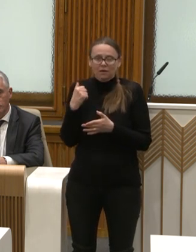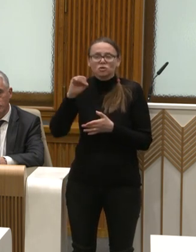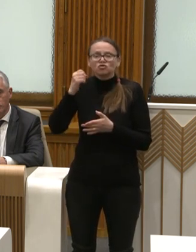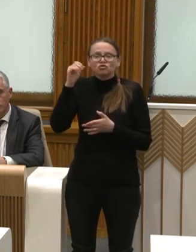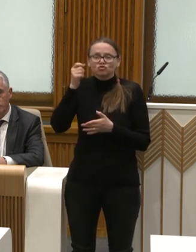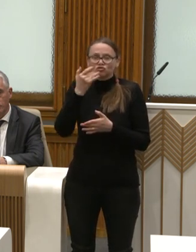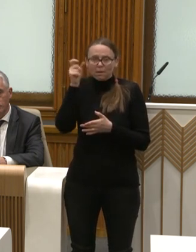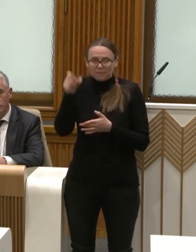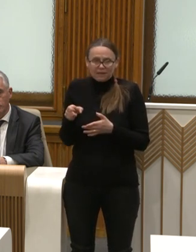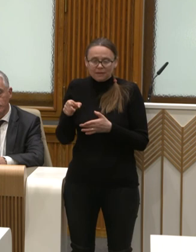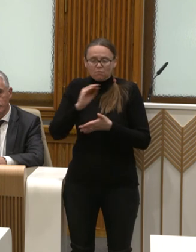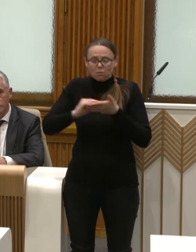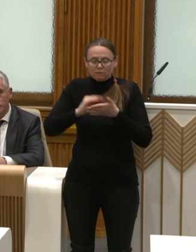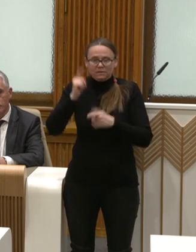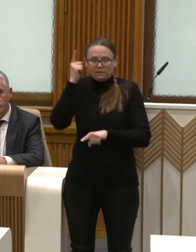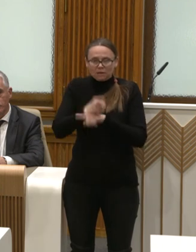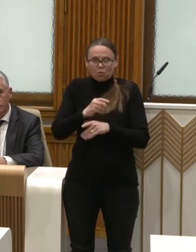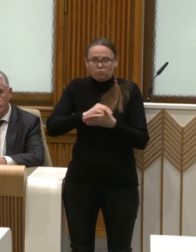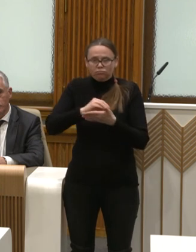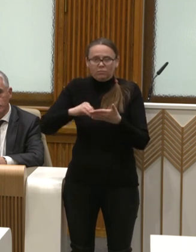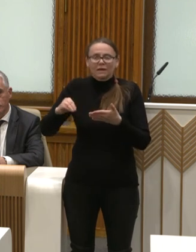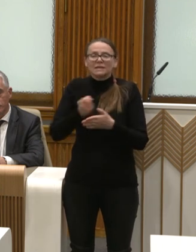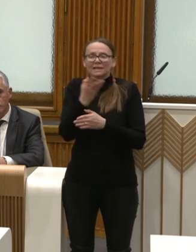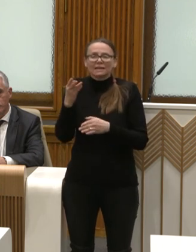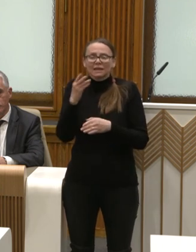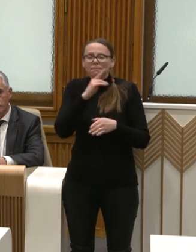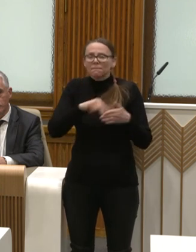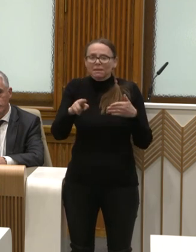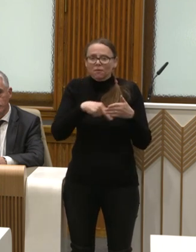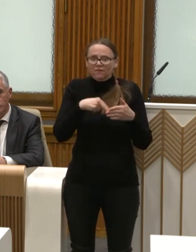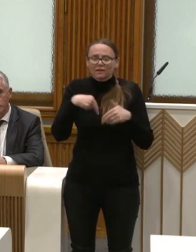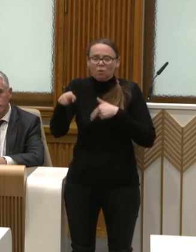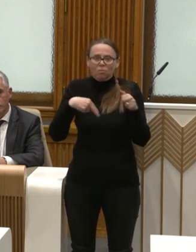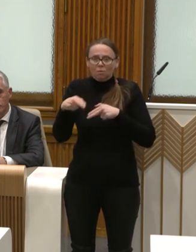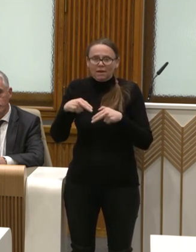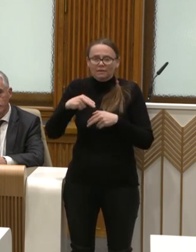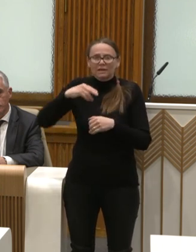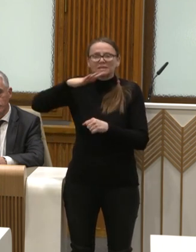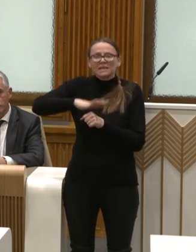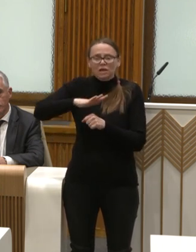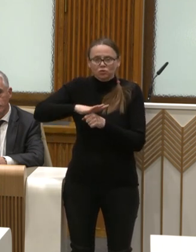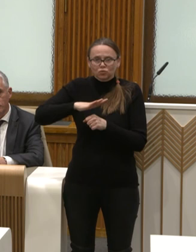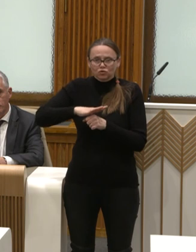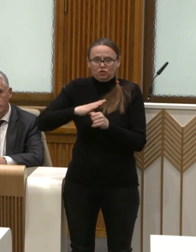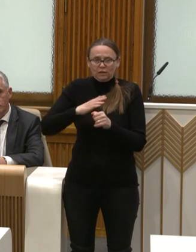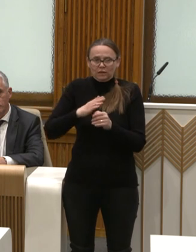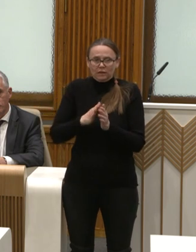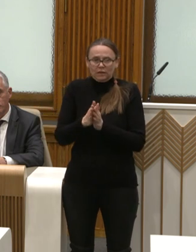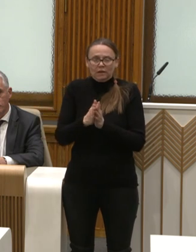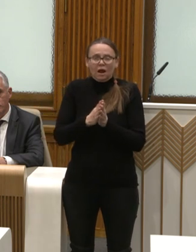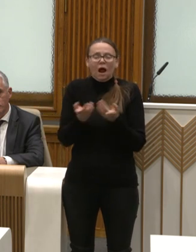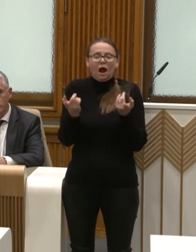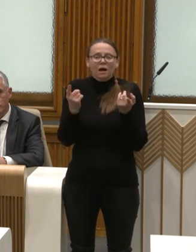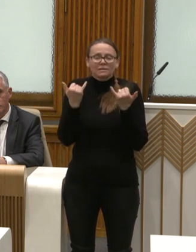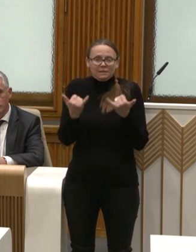Šabeder naj bi podpisal odredbo, s katerim je prepovedal promet z razkužili. A vi, torej, zdaj